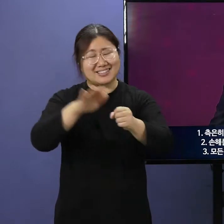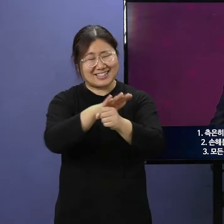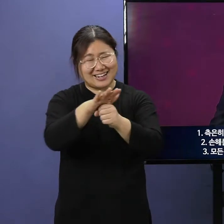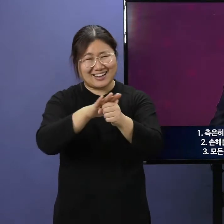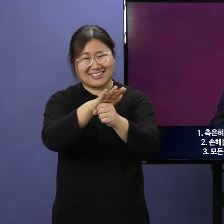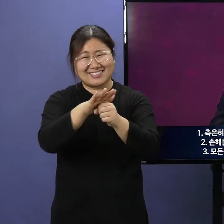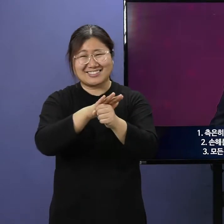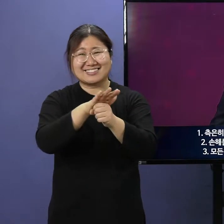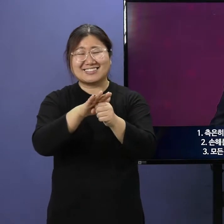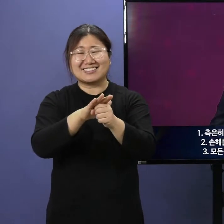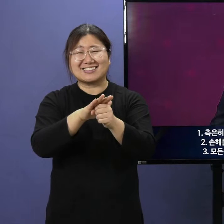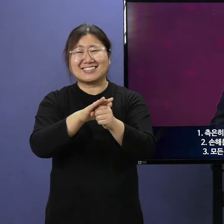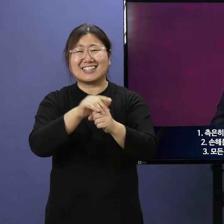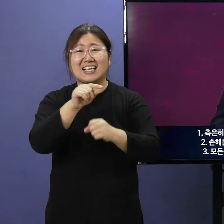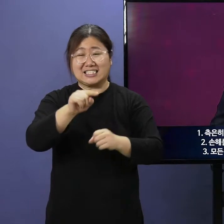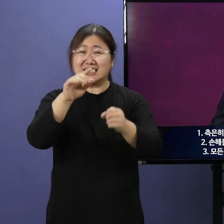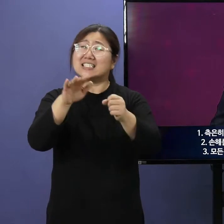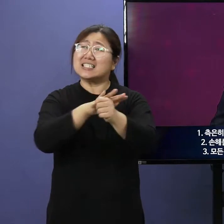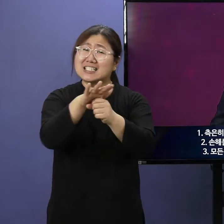누구에게 행했습니까?